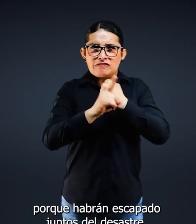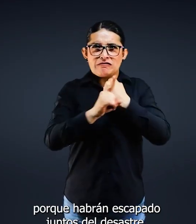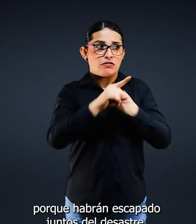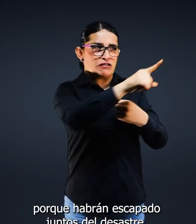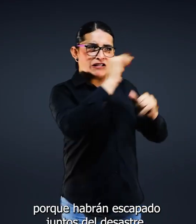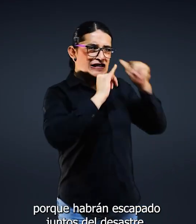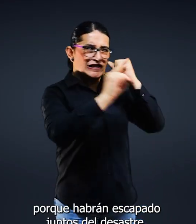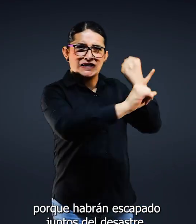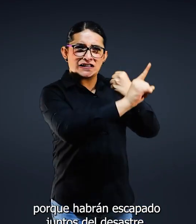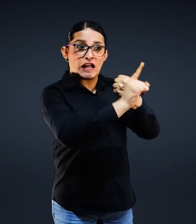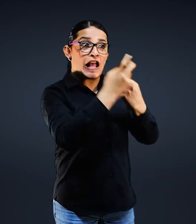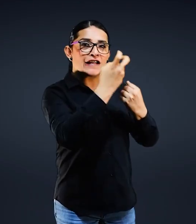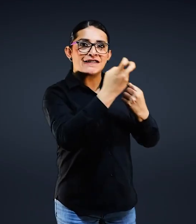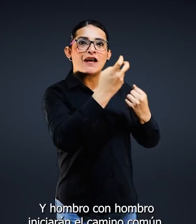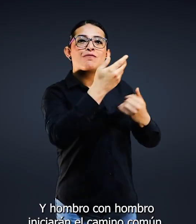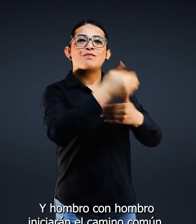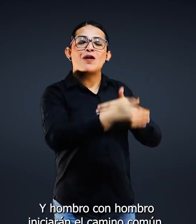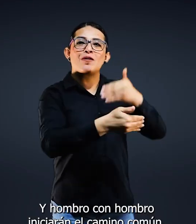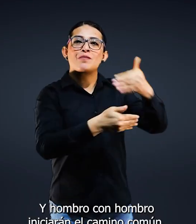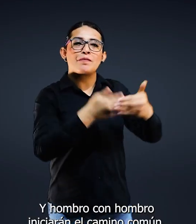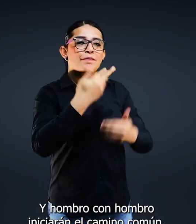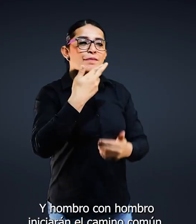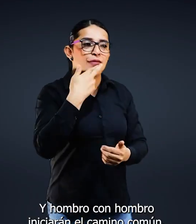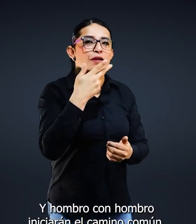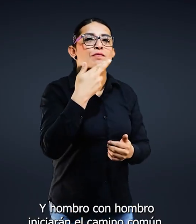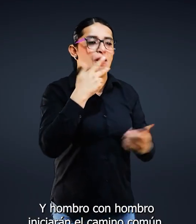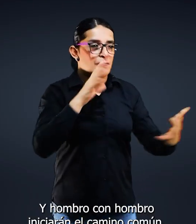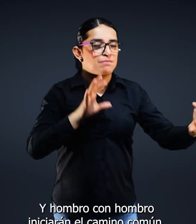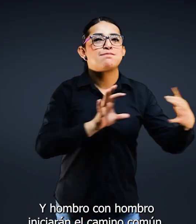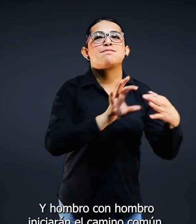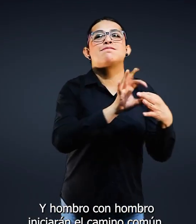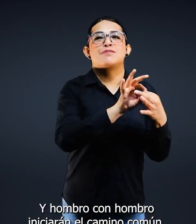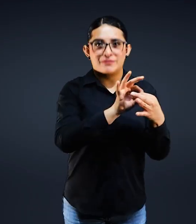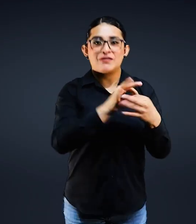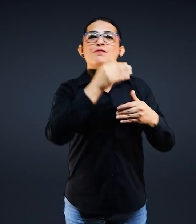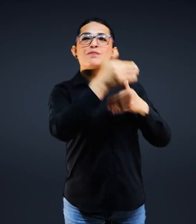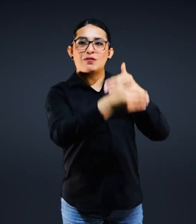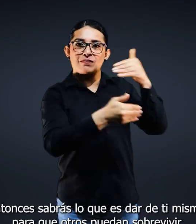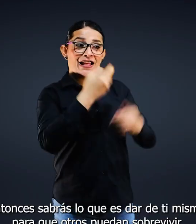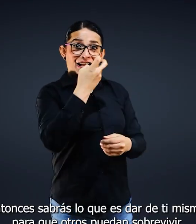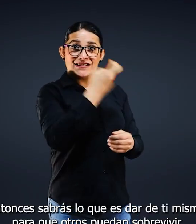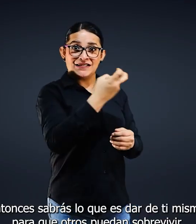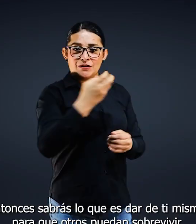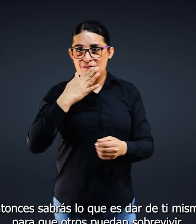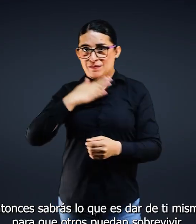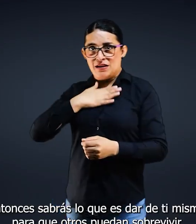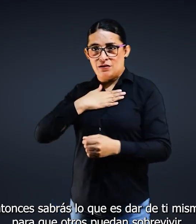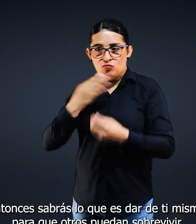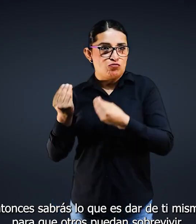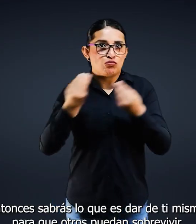del desastre, y hombro con hombro iniciarán el camino común. Entonces sabrás lo que es dar de ti